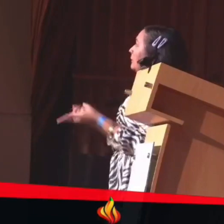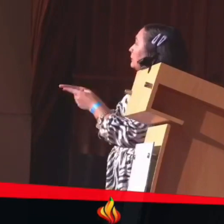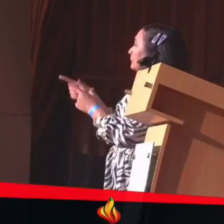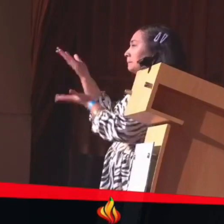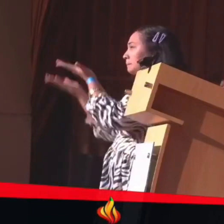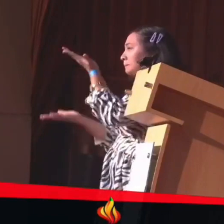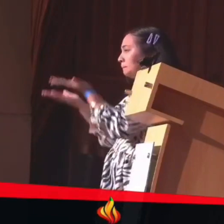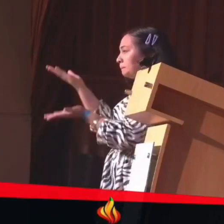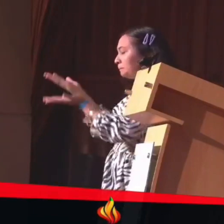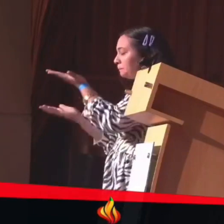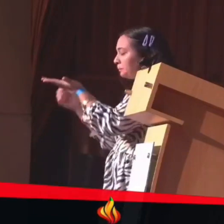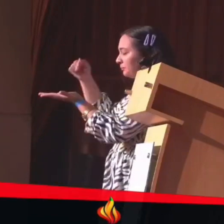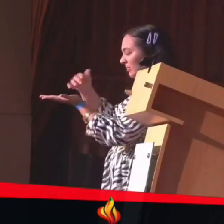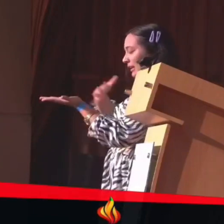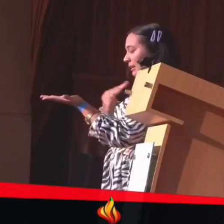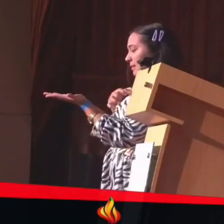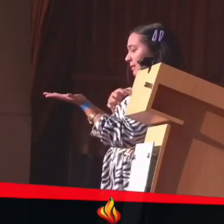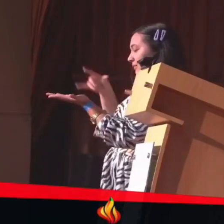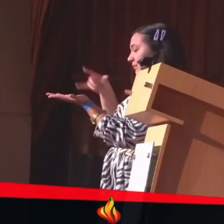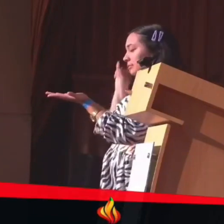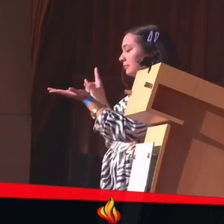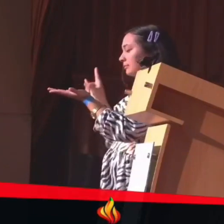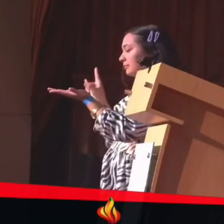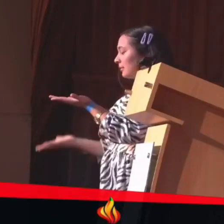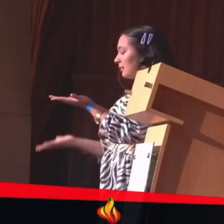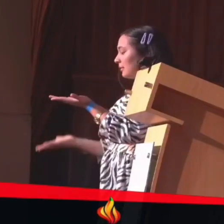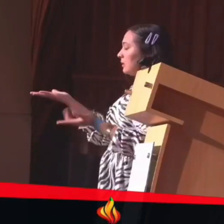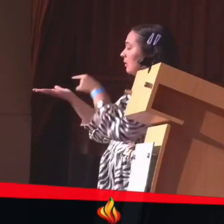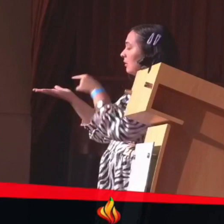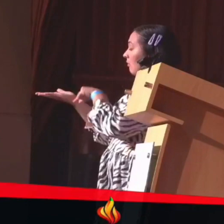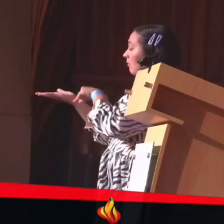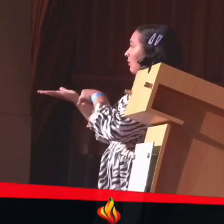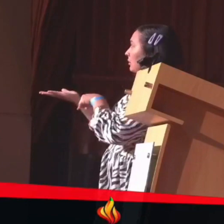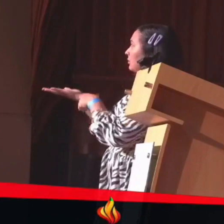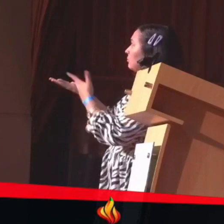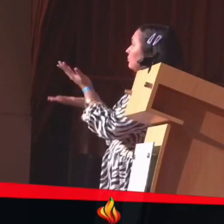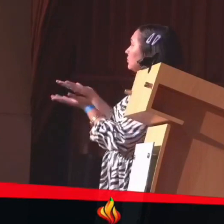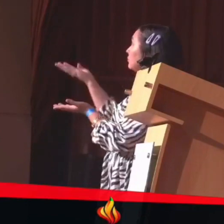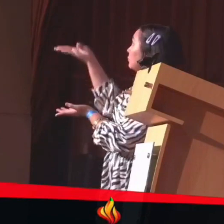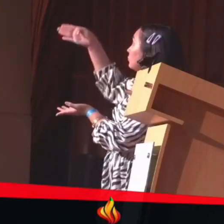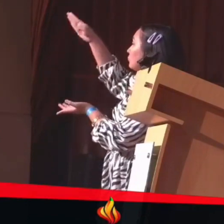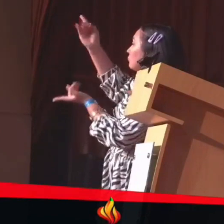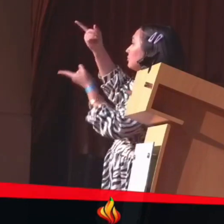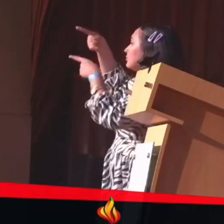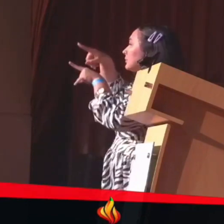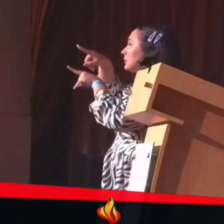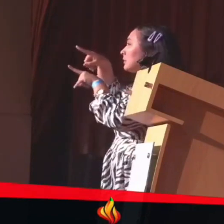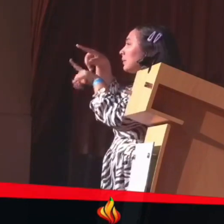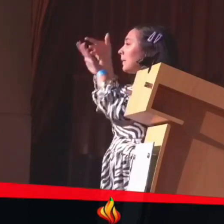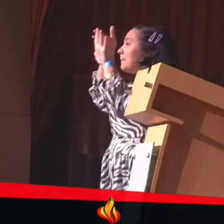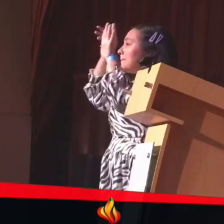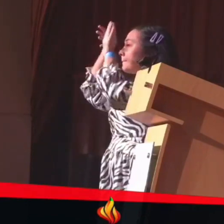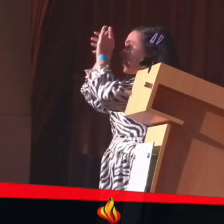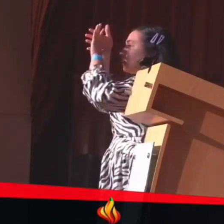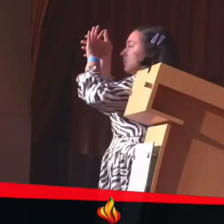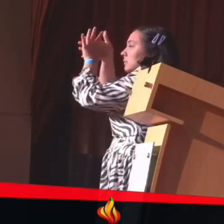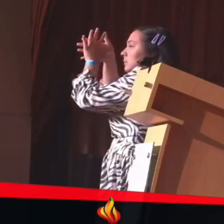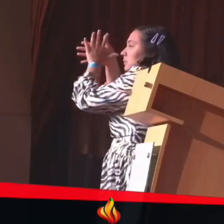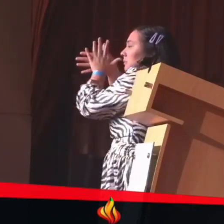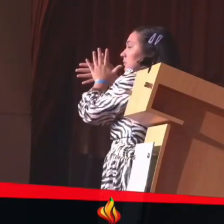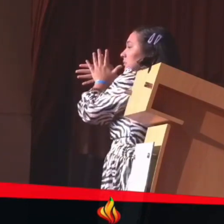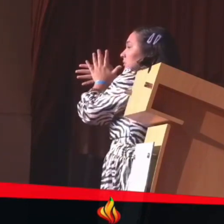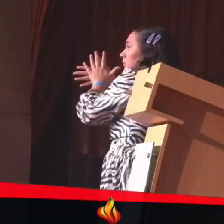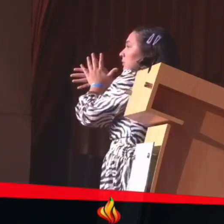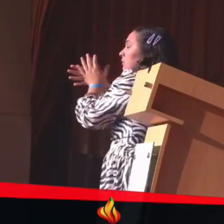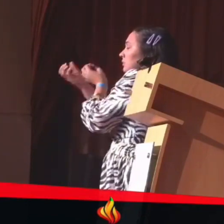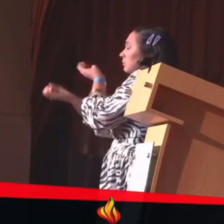un sonido a través de su voz. Y según lo que me doy cuenta en la Biblia, muchos en